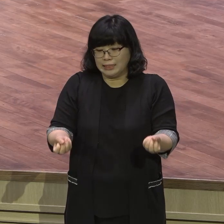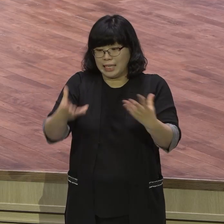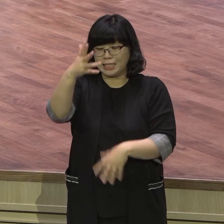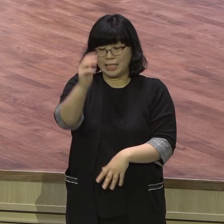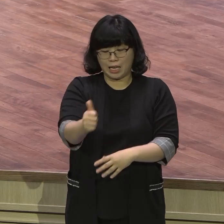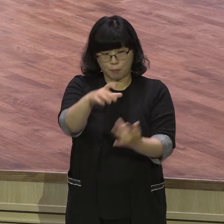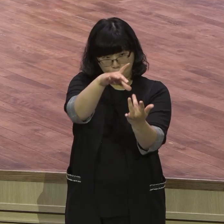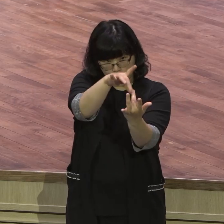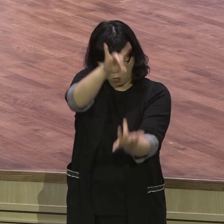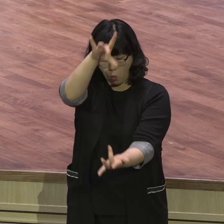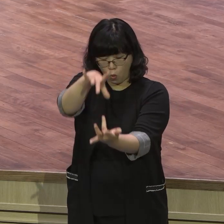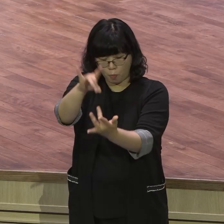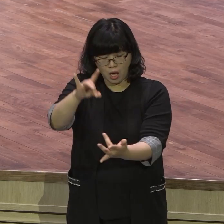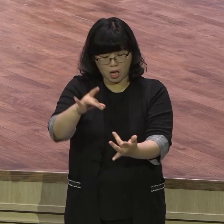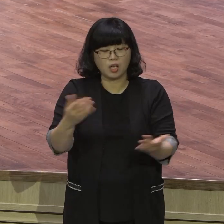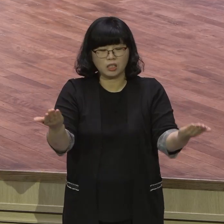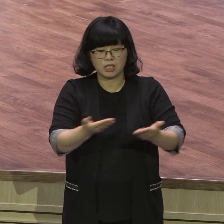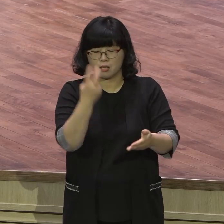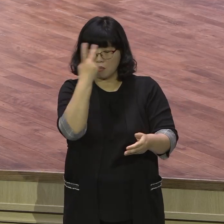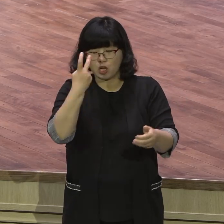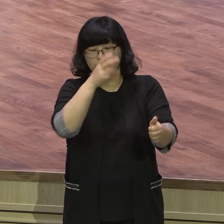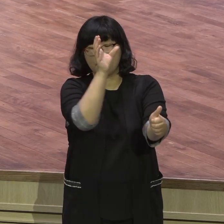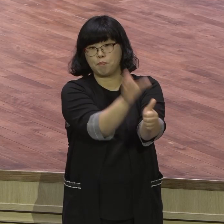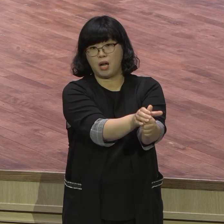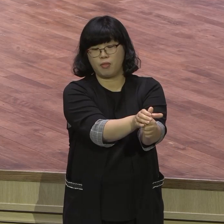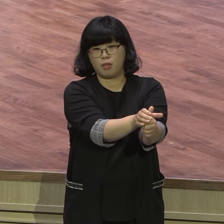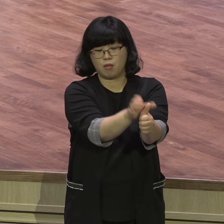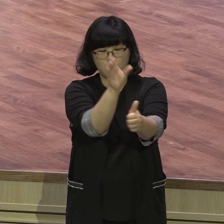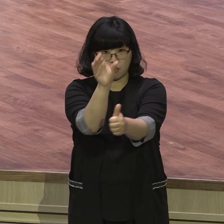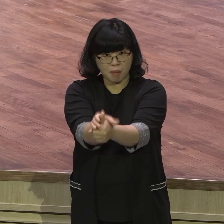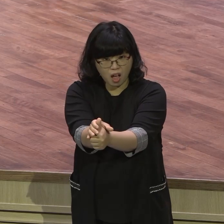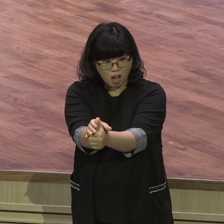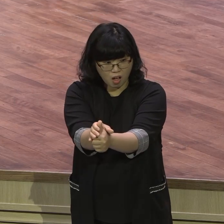성경에 뭐라고 합니까? 이 일이 큰 죄가 되었어요.